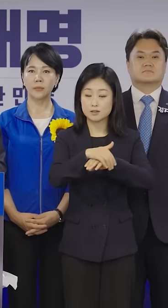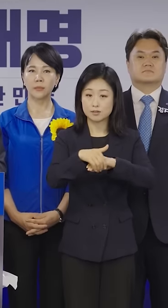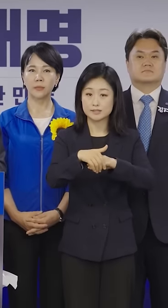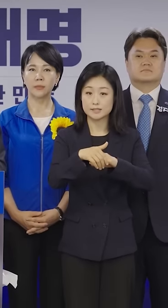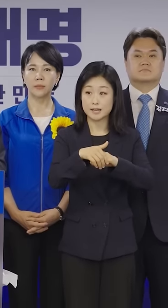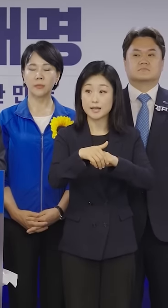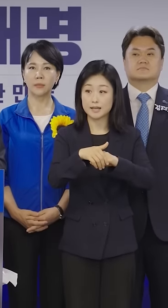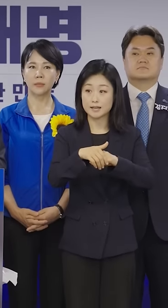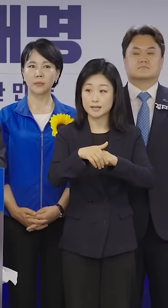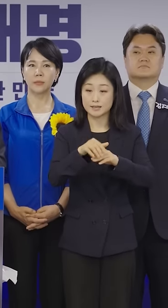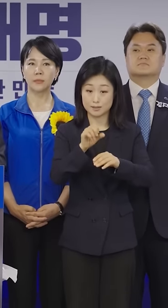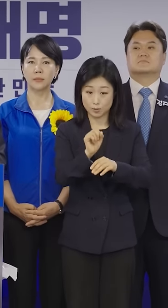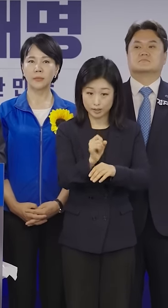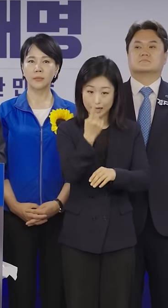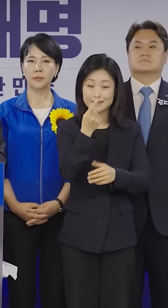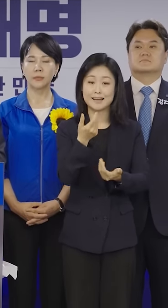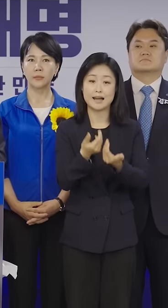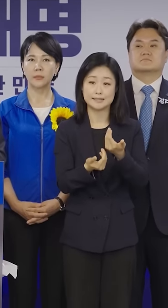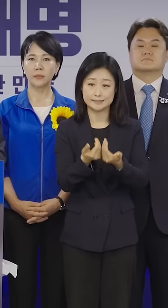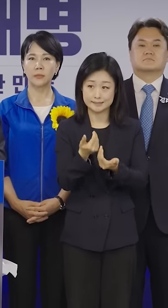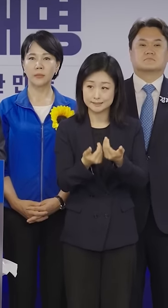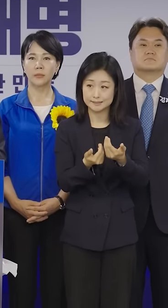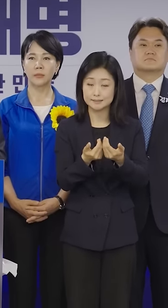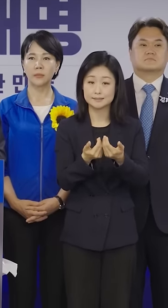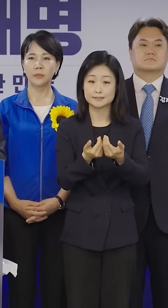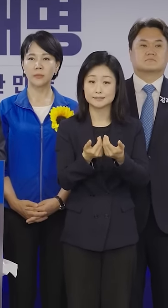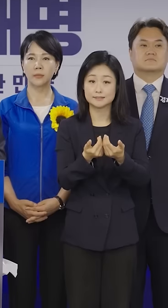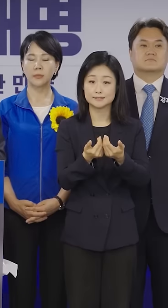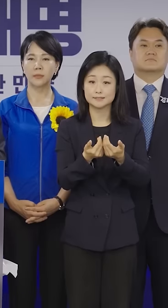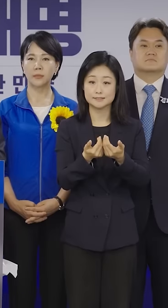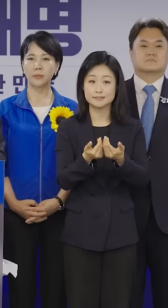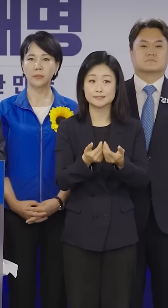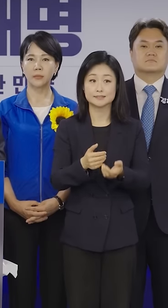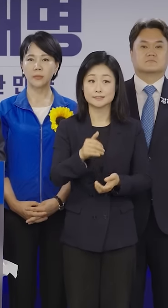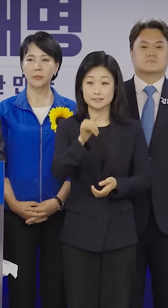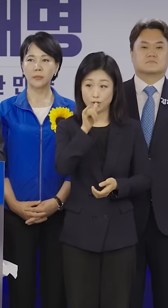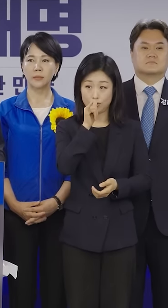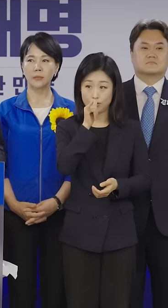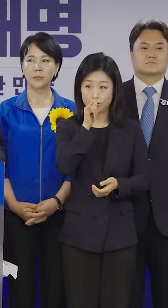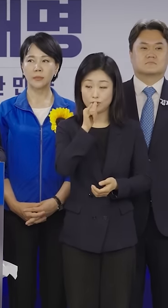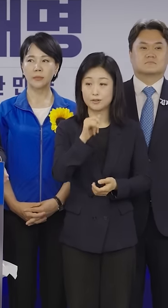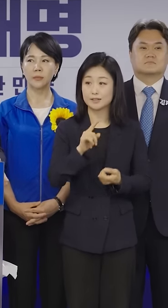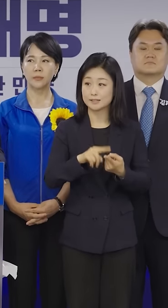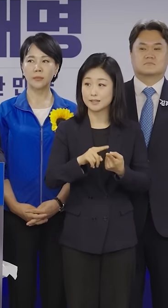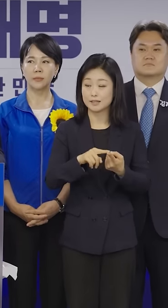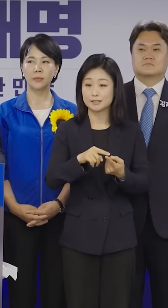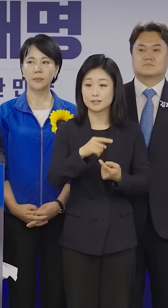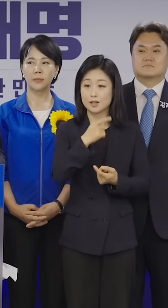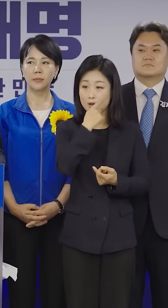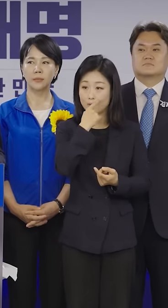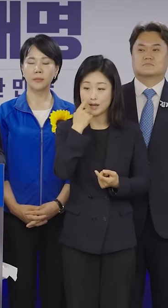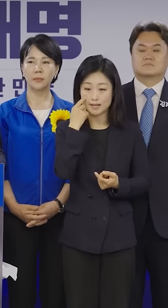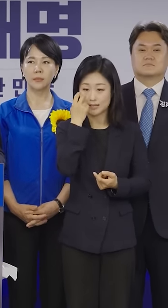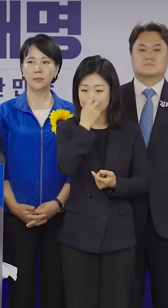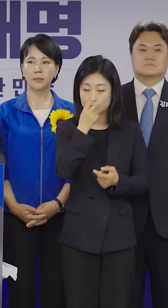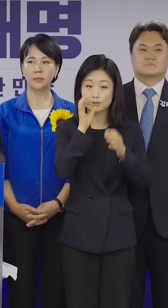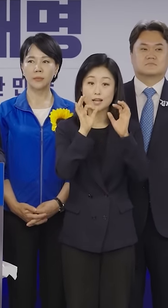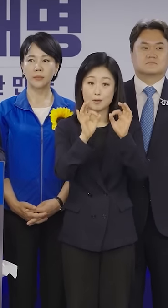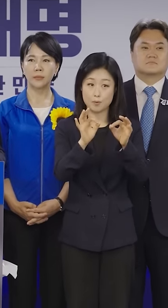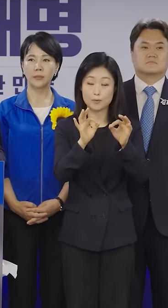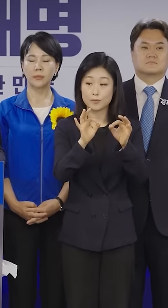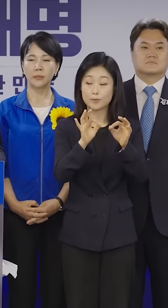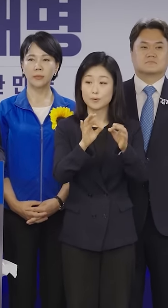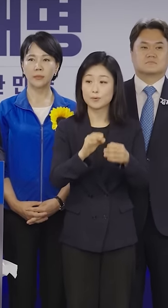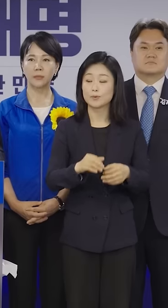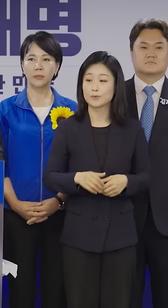온 갈등과 또는 마찰, 이런 게 있다면 한번 점검을 해볼 필요가